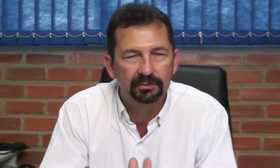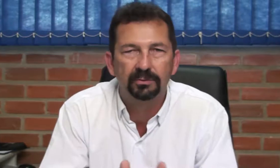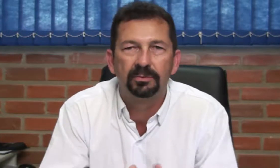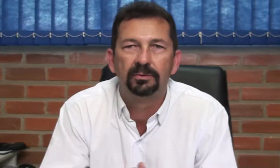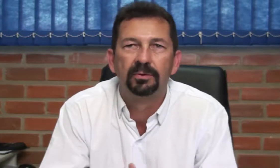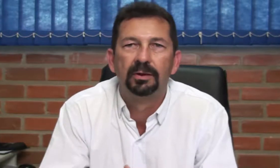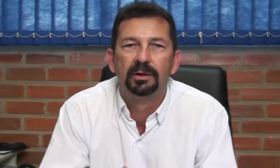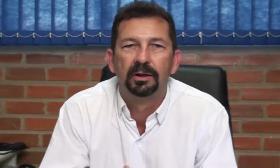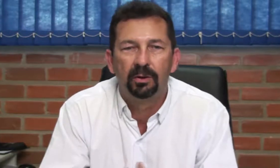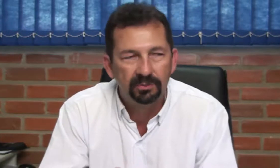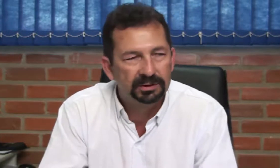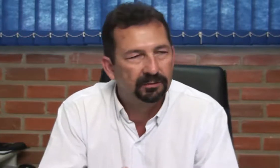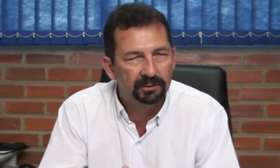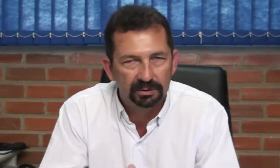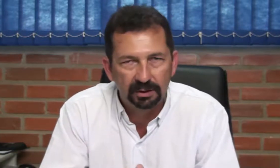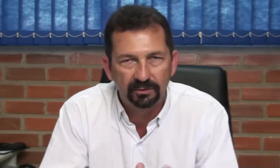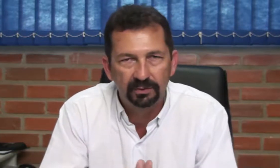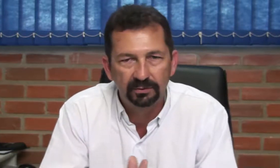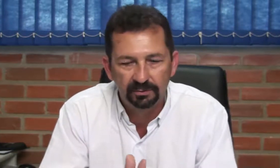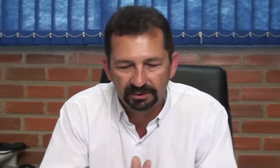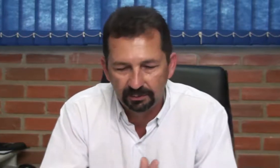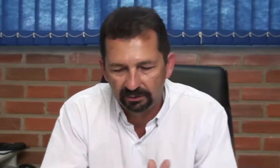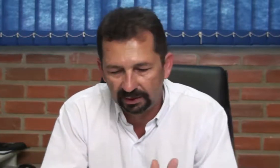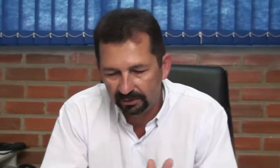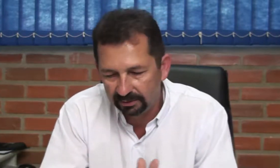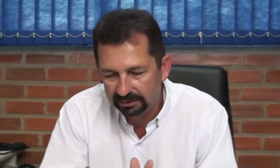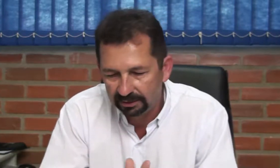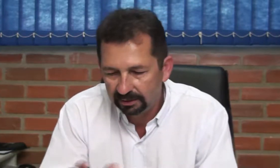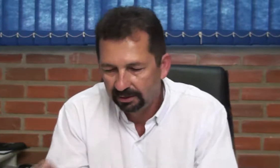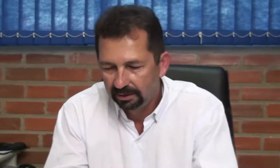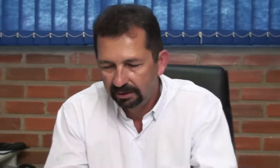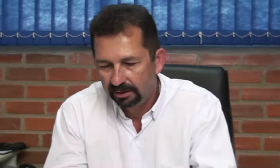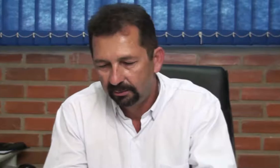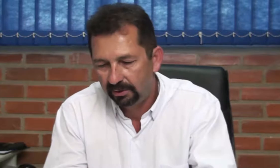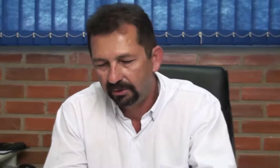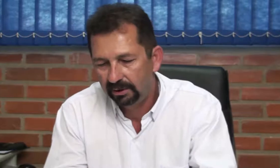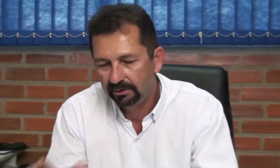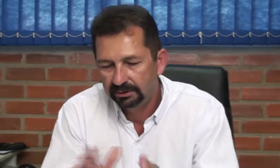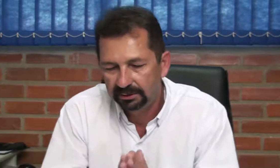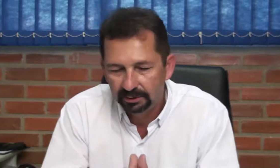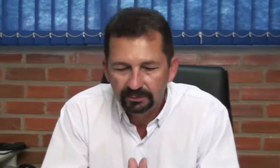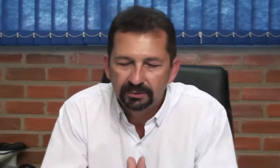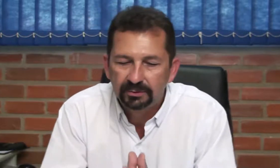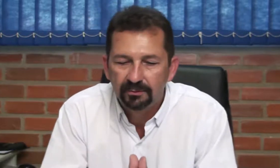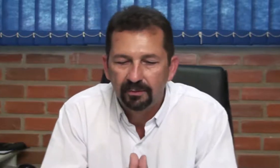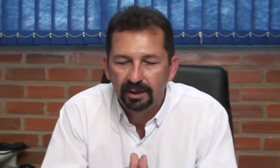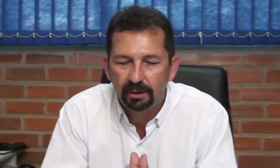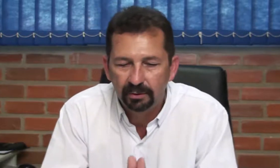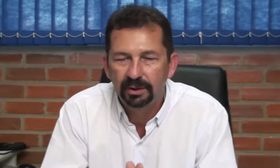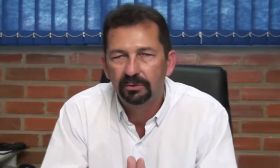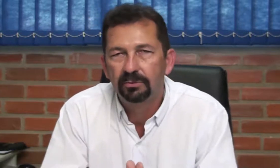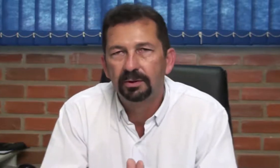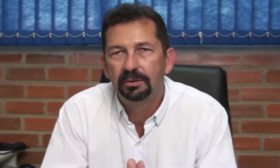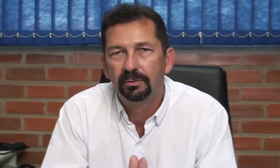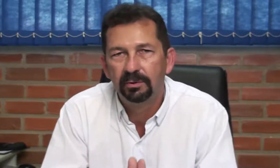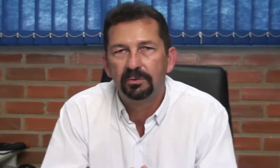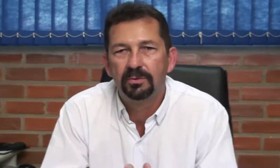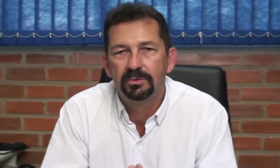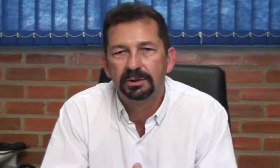com alguns servidores da Prefeitura Municipal de Garanhuns, mas, porém, nós tínhamos a primeira turma, o primeiro concurso tinha